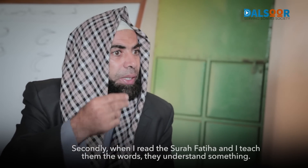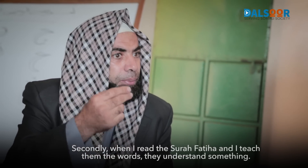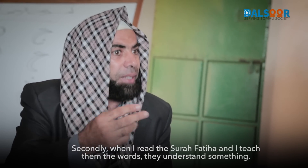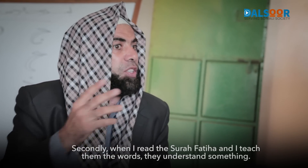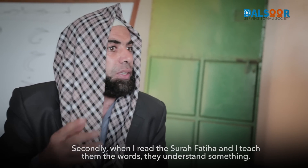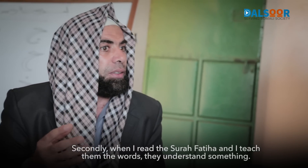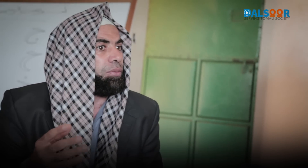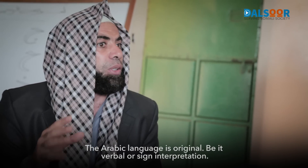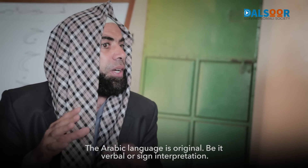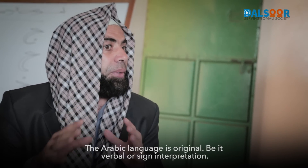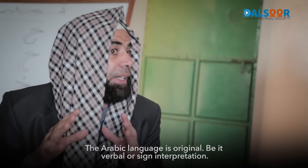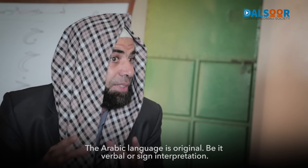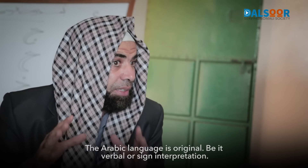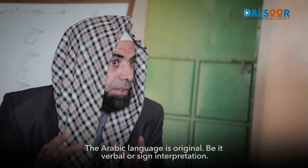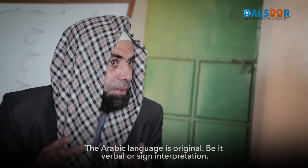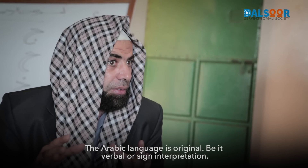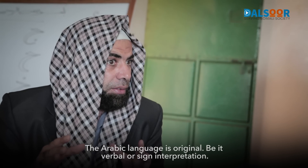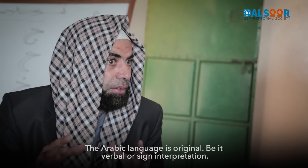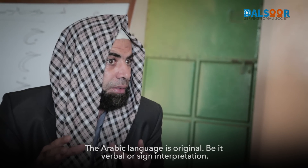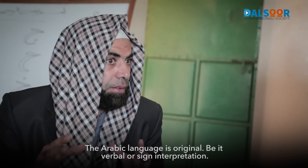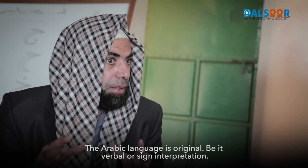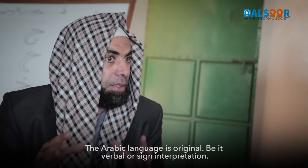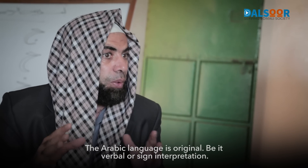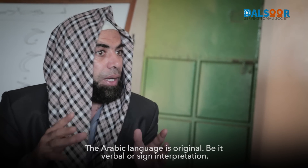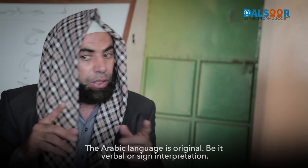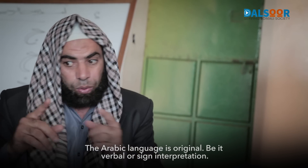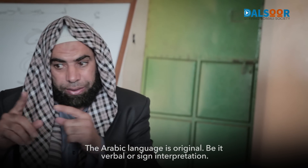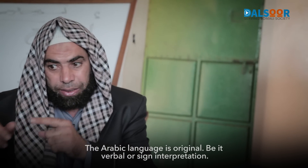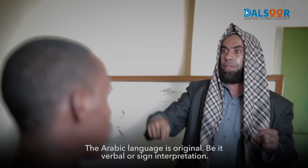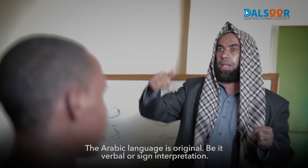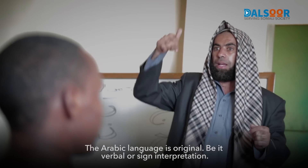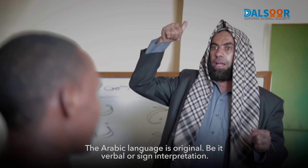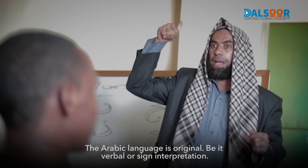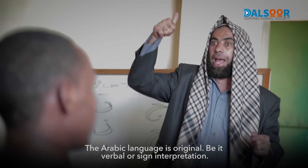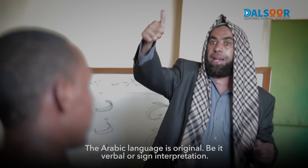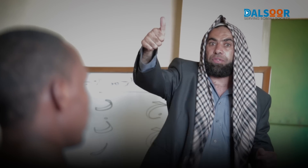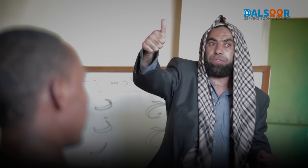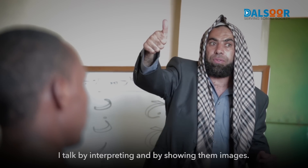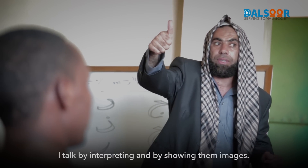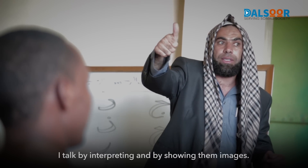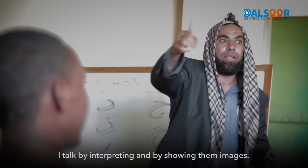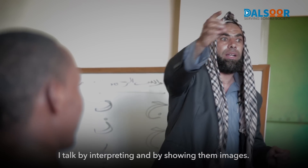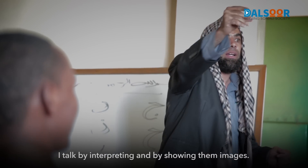معي بعض الشيء. فاللغة العربية هي الأصل سواء لغة أو إشارة، يعني أتكلم